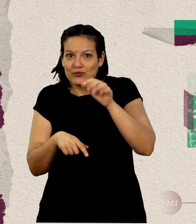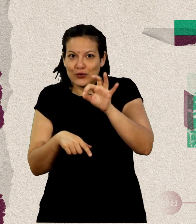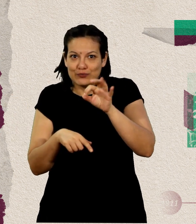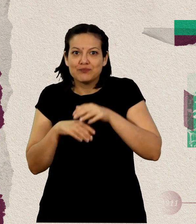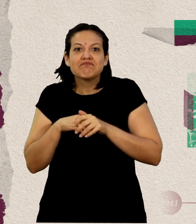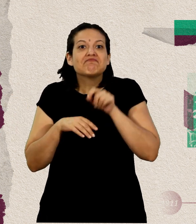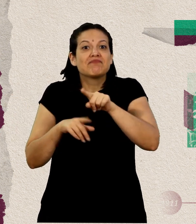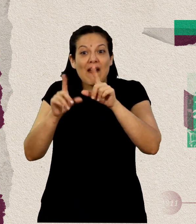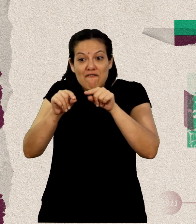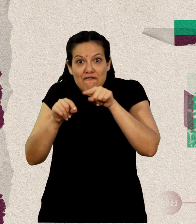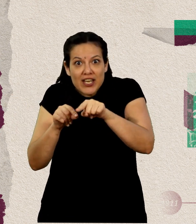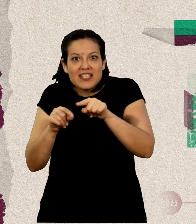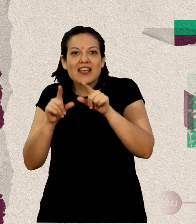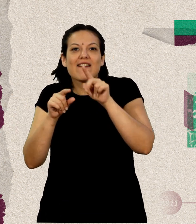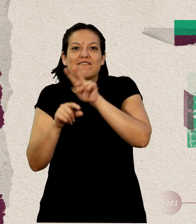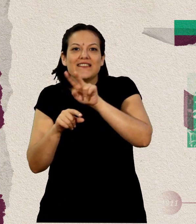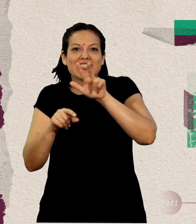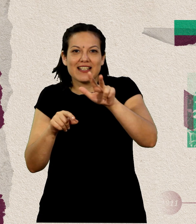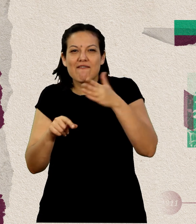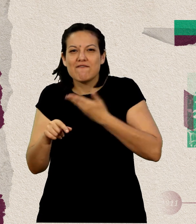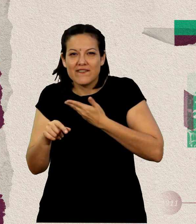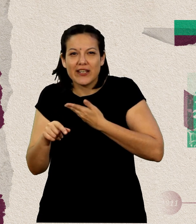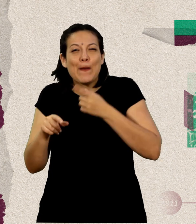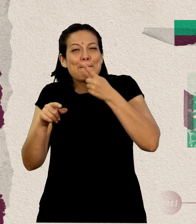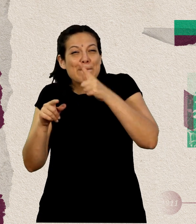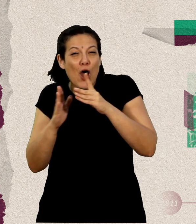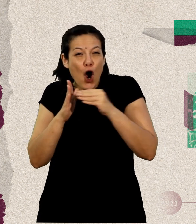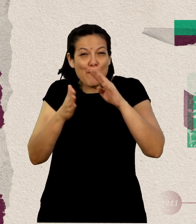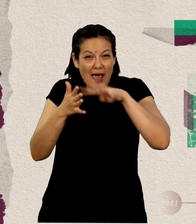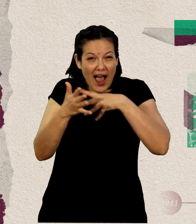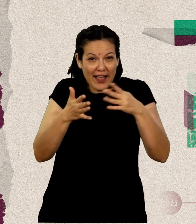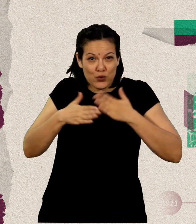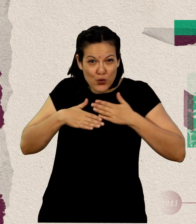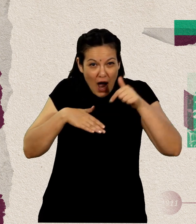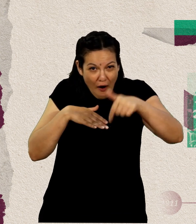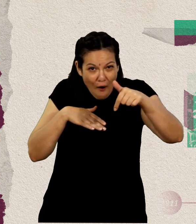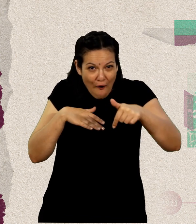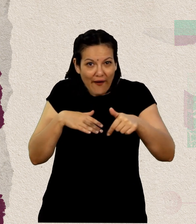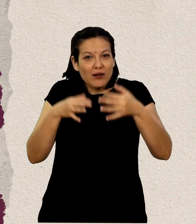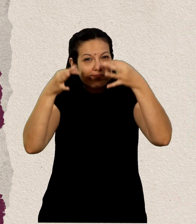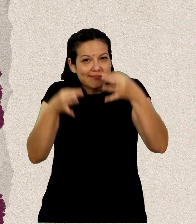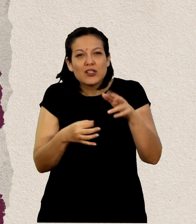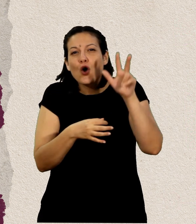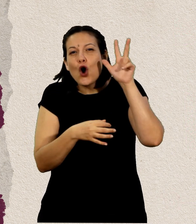fecha fue el 23 de febrero, pero si seguimos nuestro calendario actual, fue el 8 de